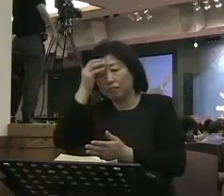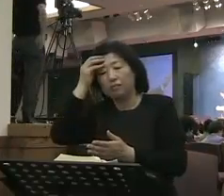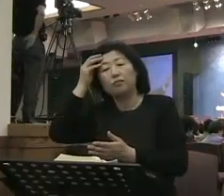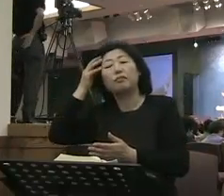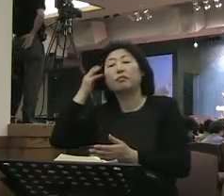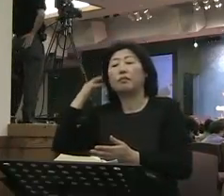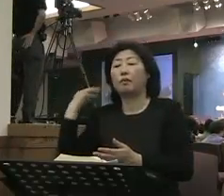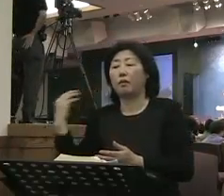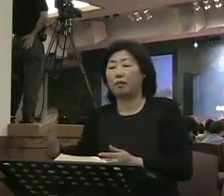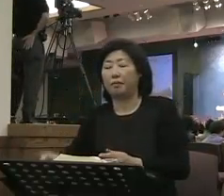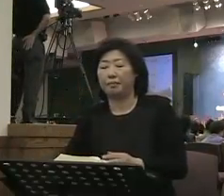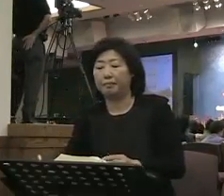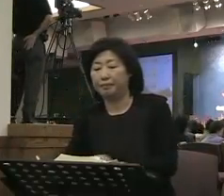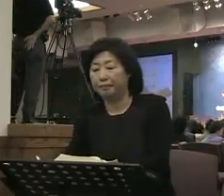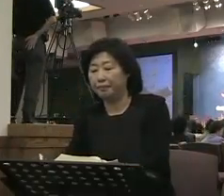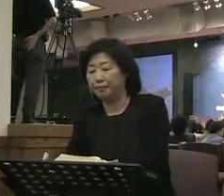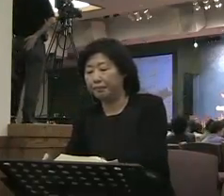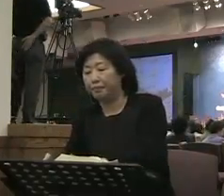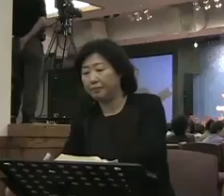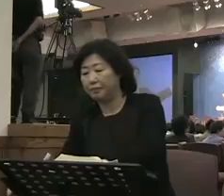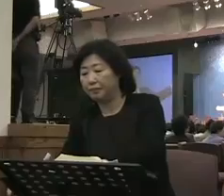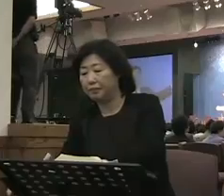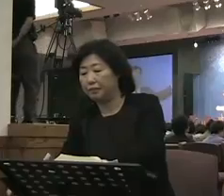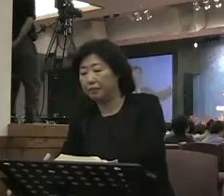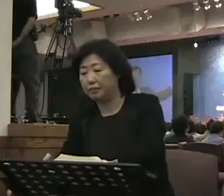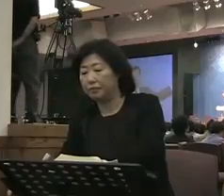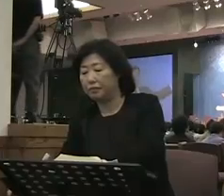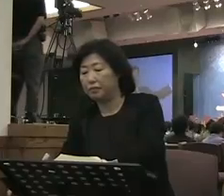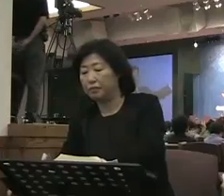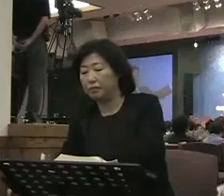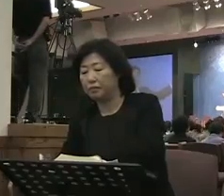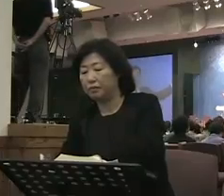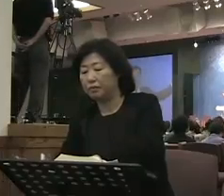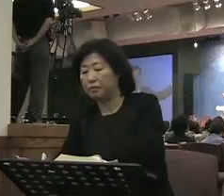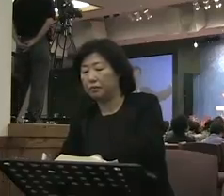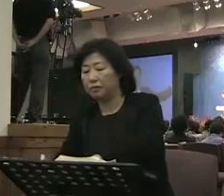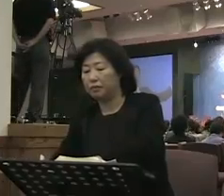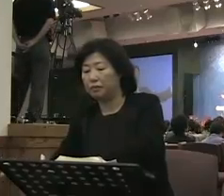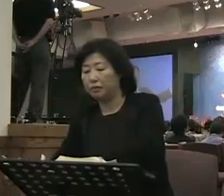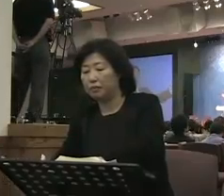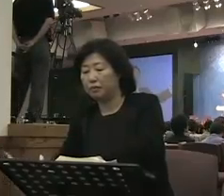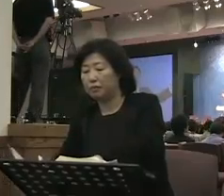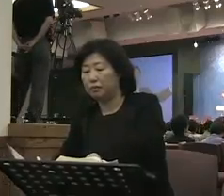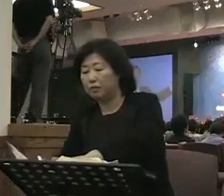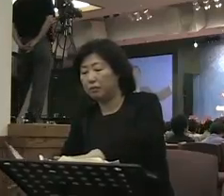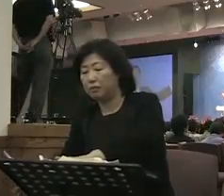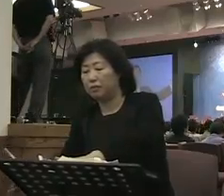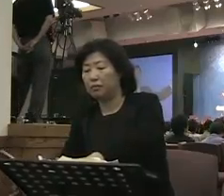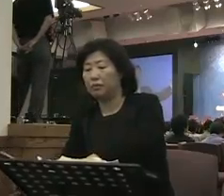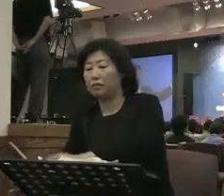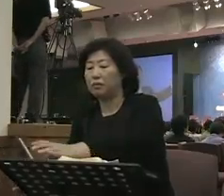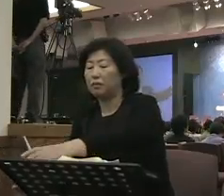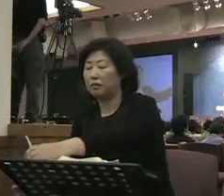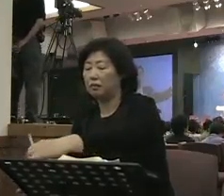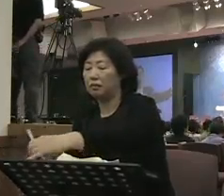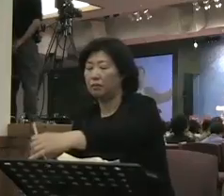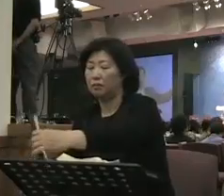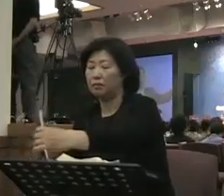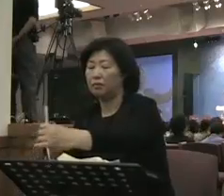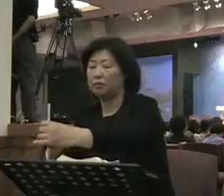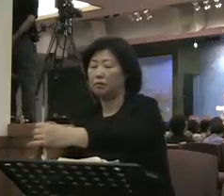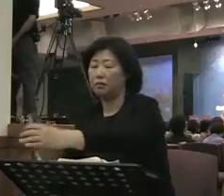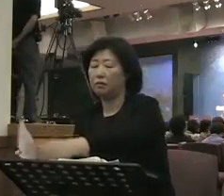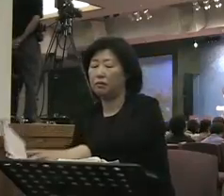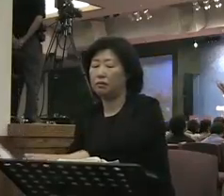주의 영광 이곳에 가득해 우리 다같이 두 손을 들고 후렴만 기도하는 마음으로 주님 앞에 찬양을